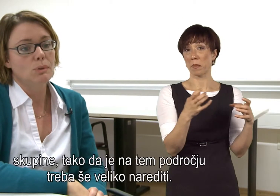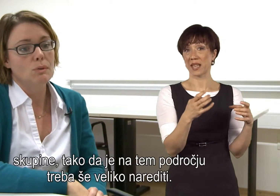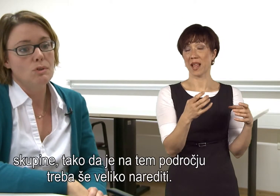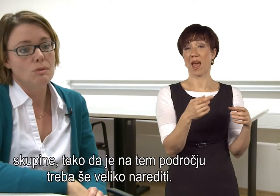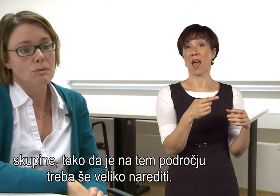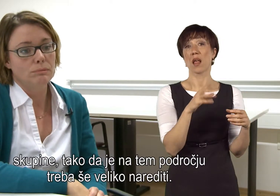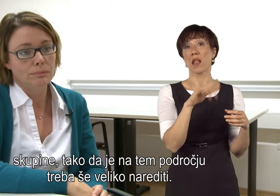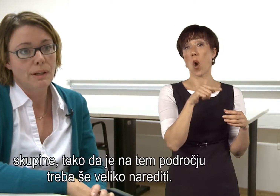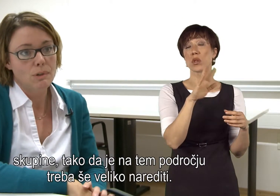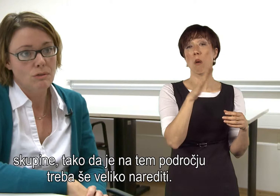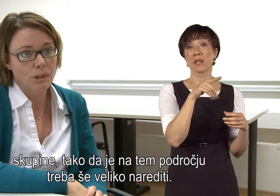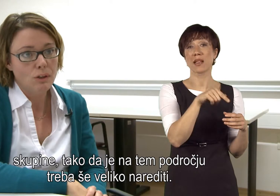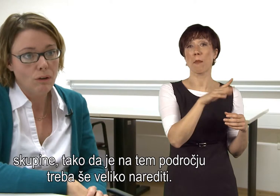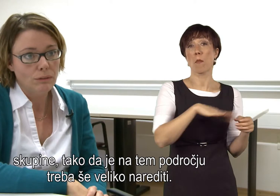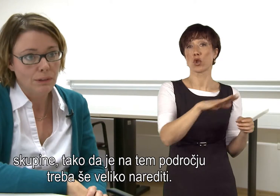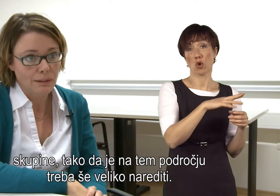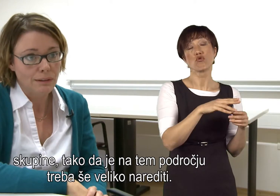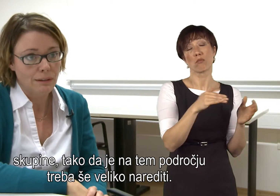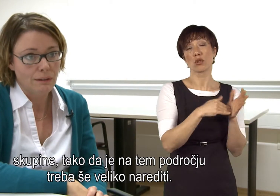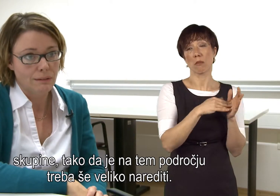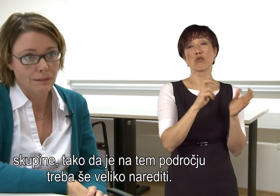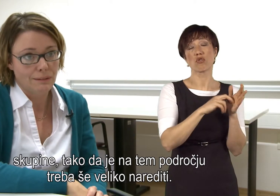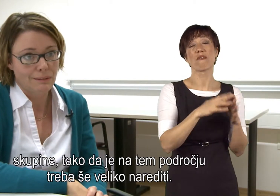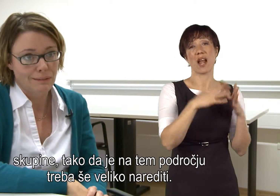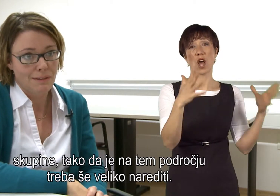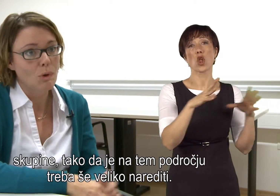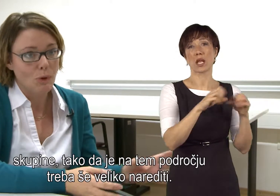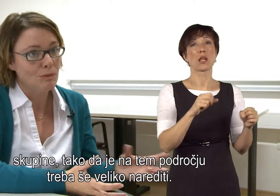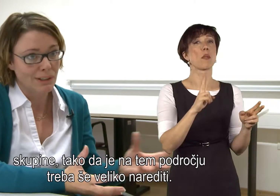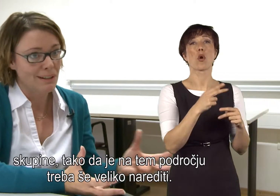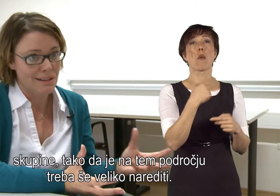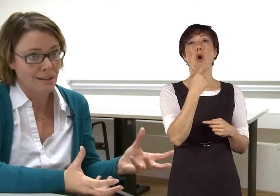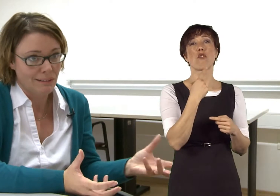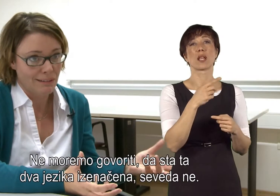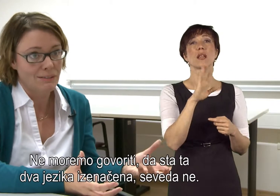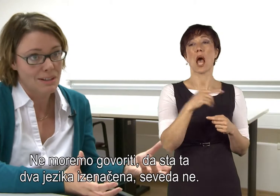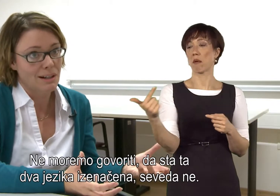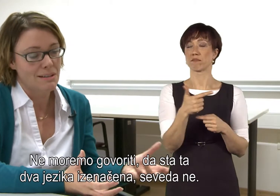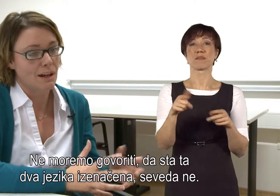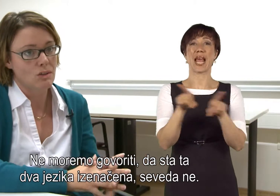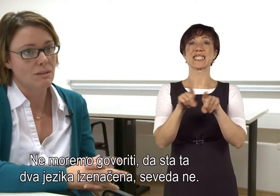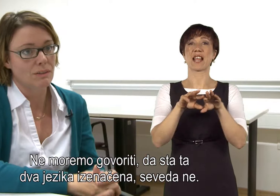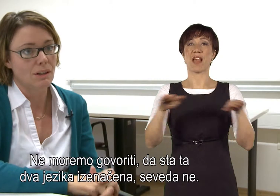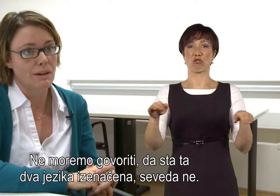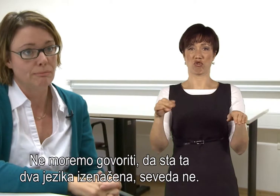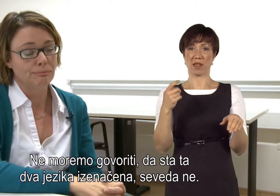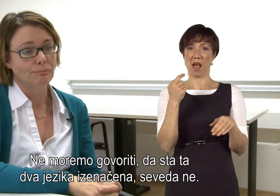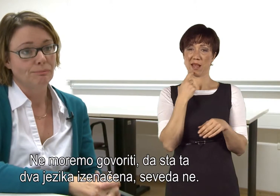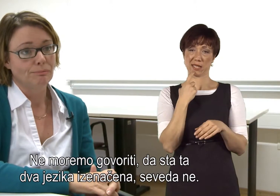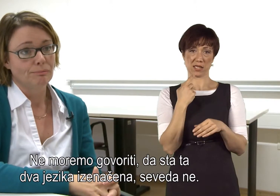na tem področju treba še veliko narediti. Ne moramo govoriti, da sta ta dva jezika izenačena, seveda